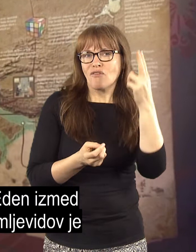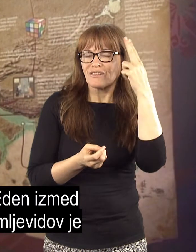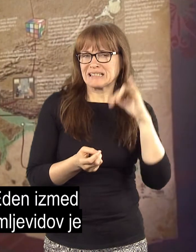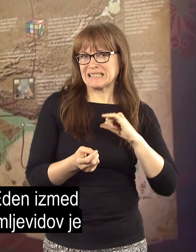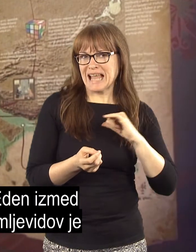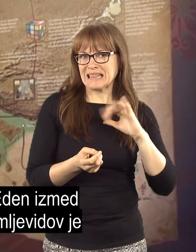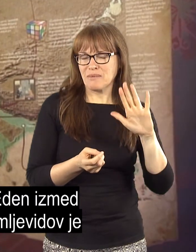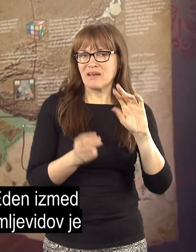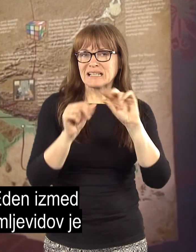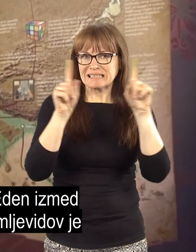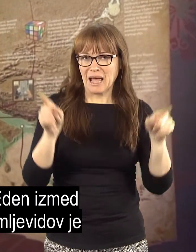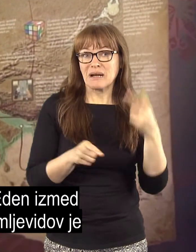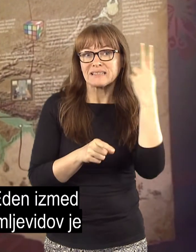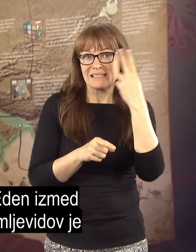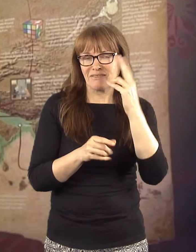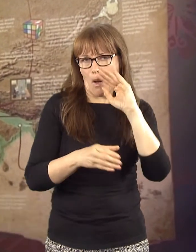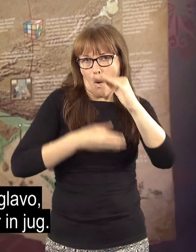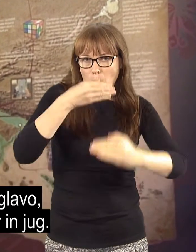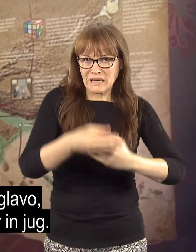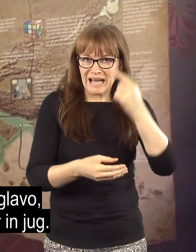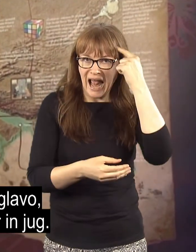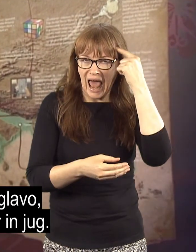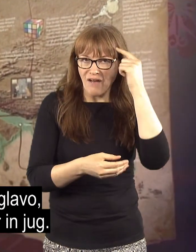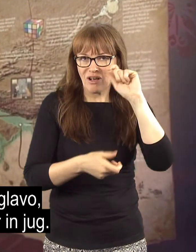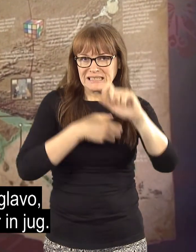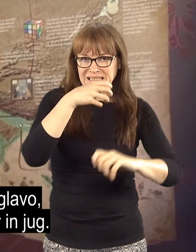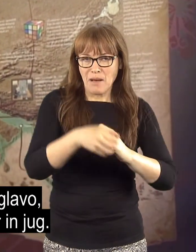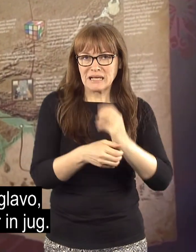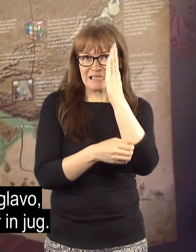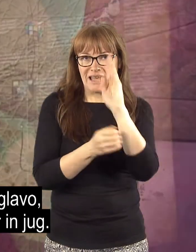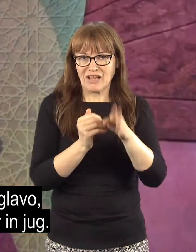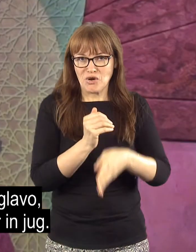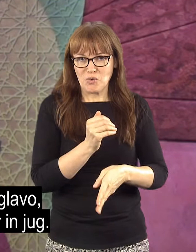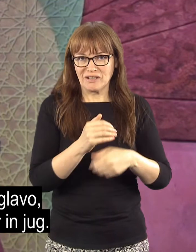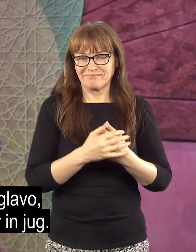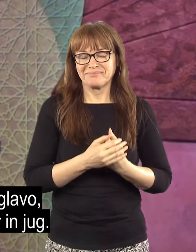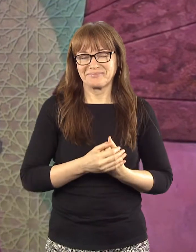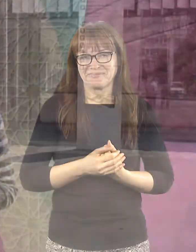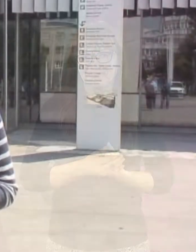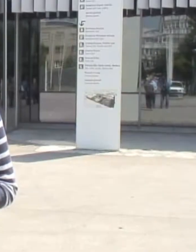njegovih zanimivejših zemljevidov je seveda obrnen na glavo, zamenjan je sever in jug.